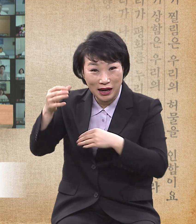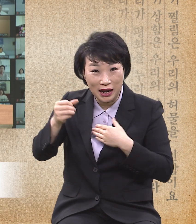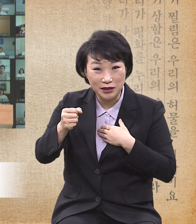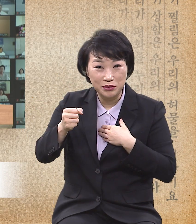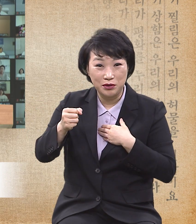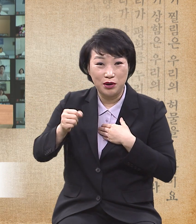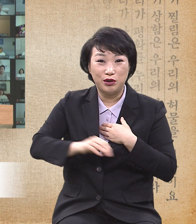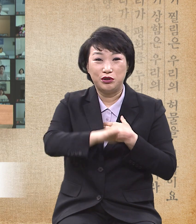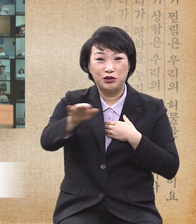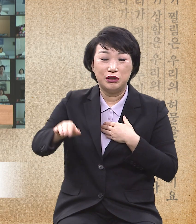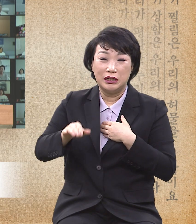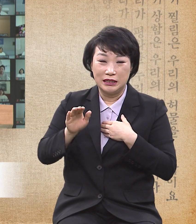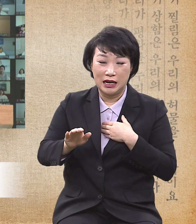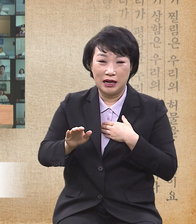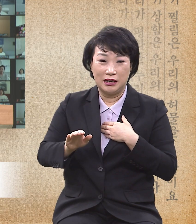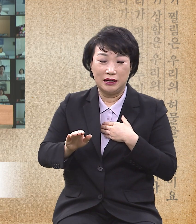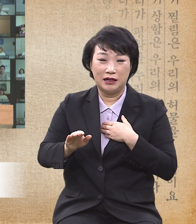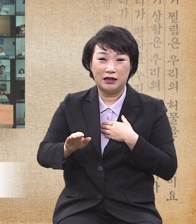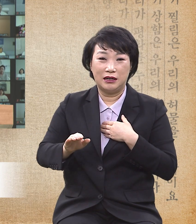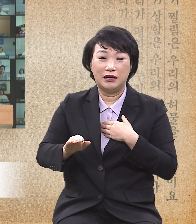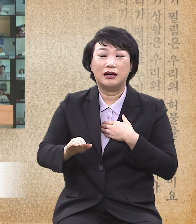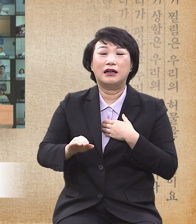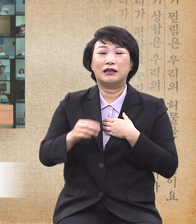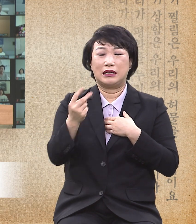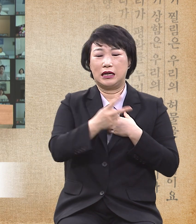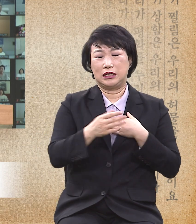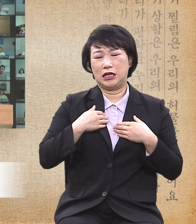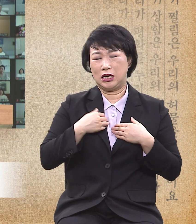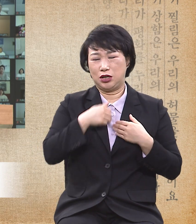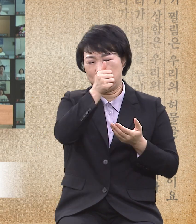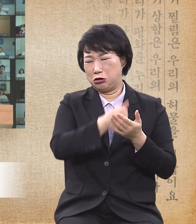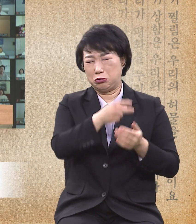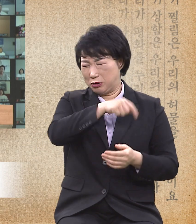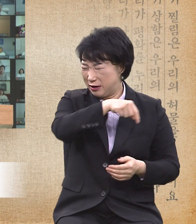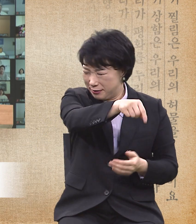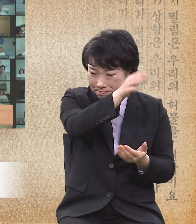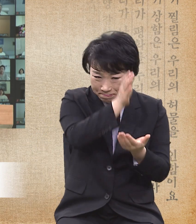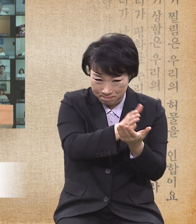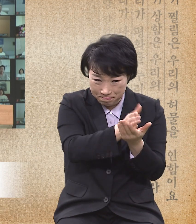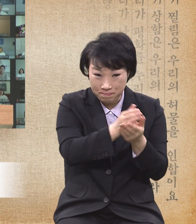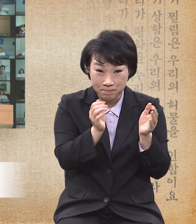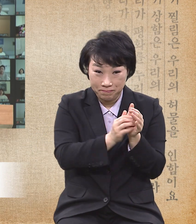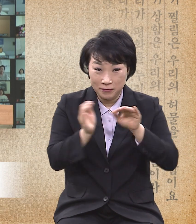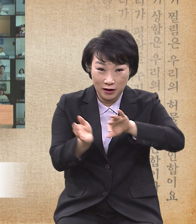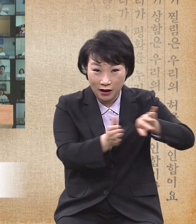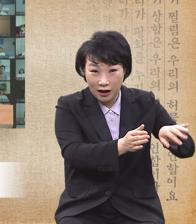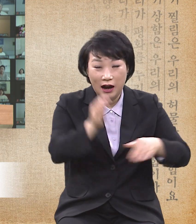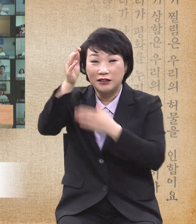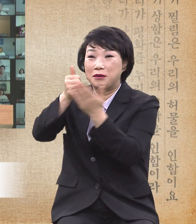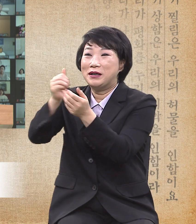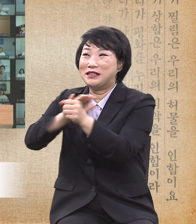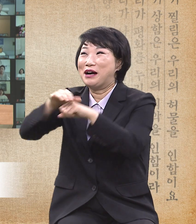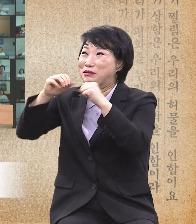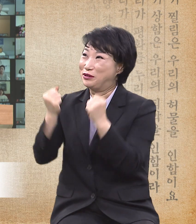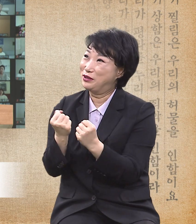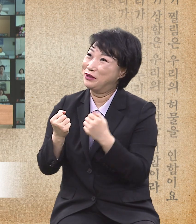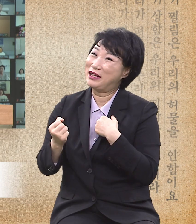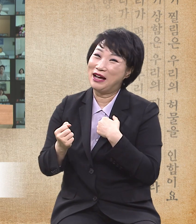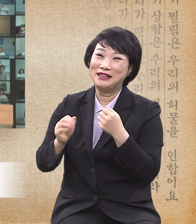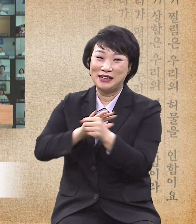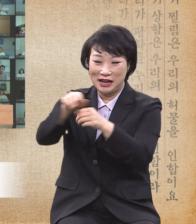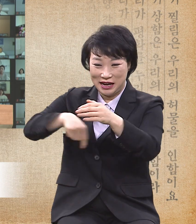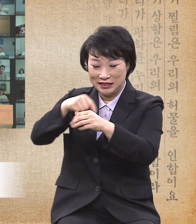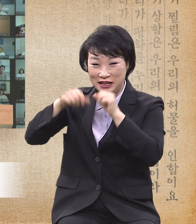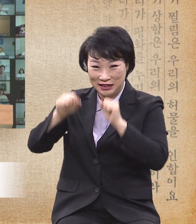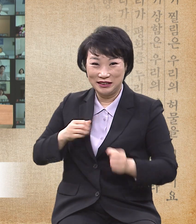감사하면서 절대 다시는 죄로 돌아가지 말고 하나님의 사랑의 말씀에 복종해서 사랑